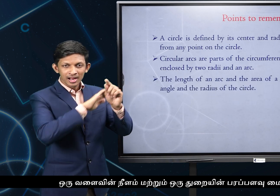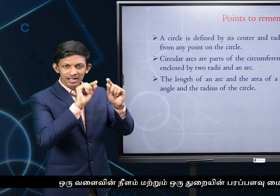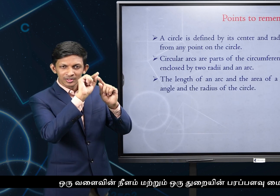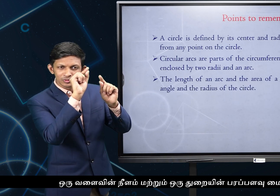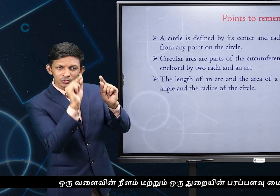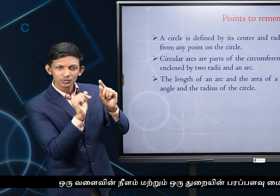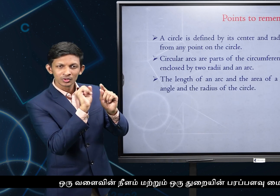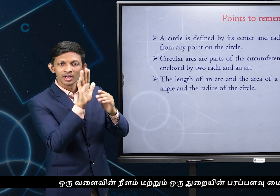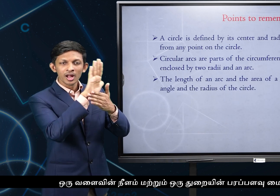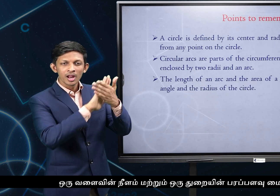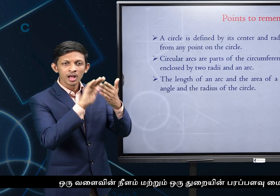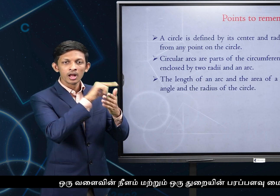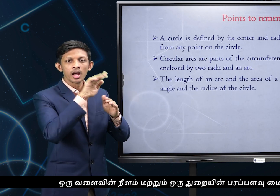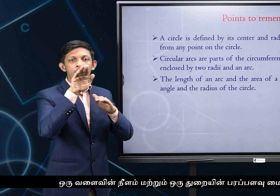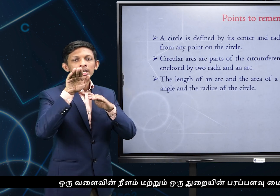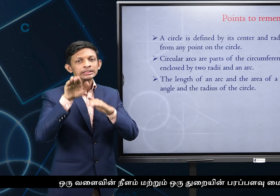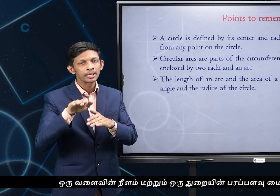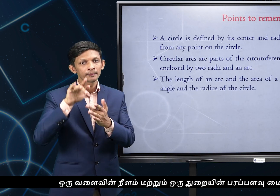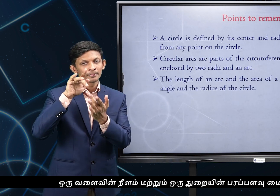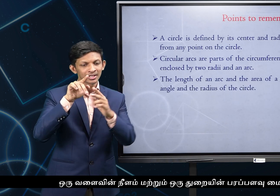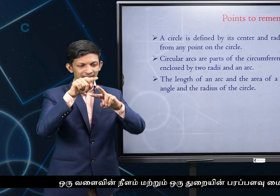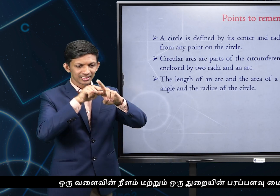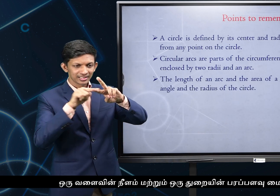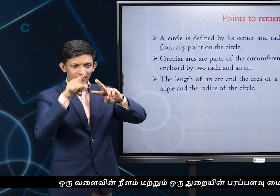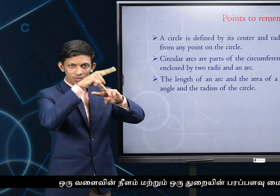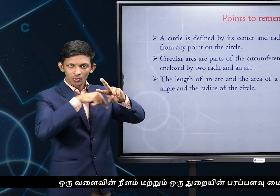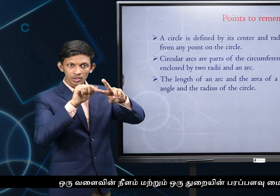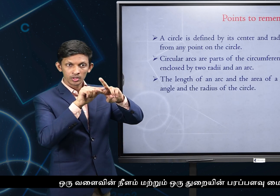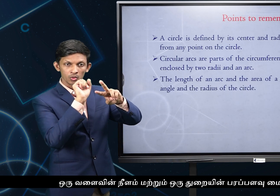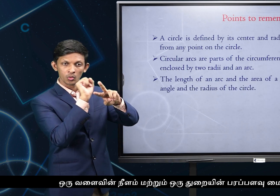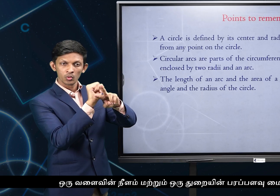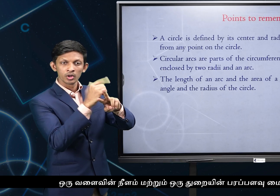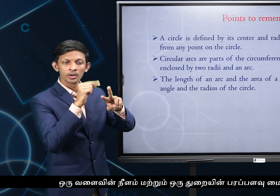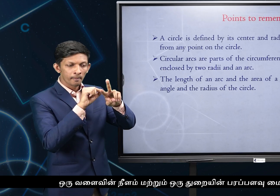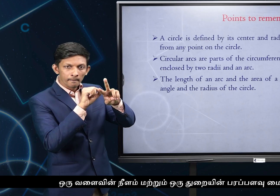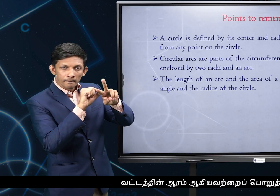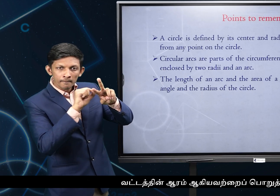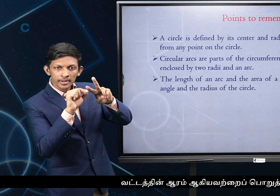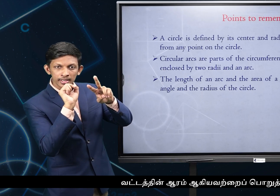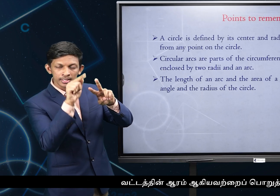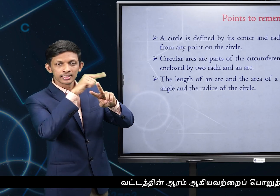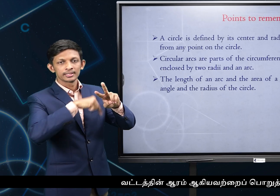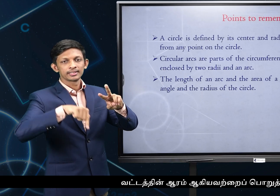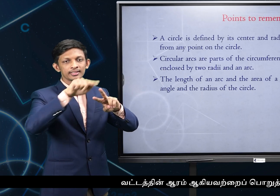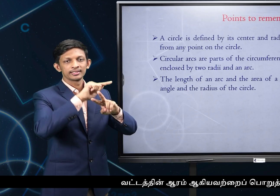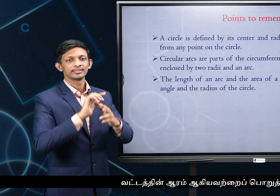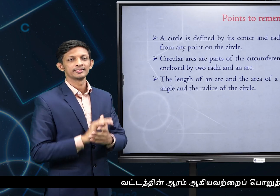ஒரு வளைவின் நீளம் மற்றும் ஒரு துறையின் பரப்பளவு மைய கோணம் மற்றும் வட்டத்தின் ஆரம்